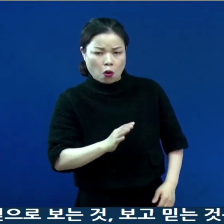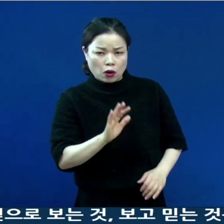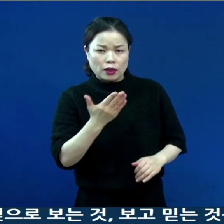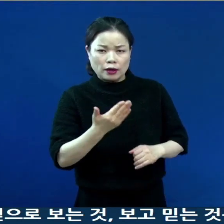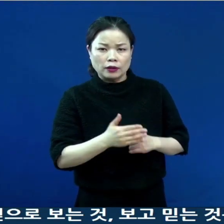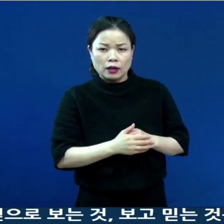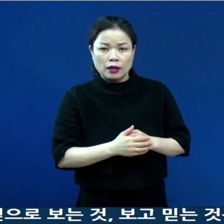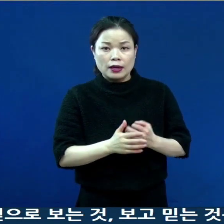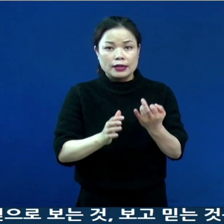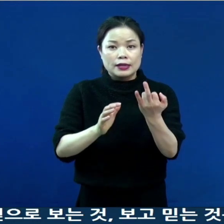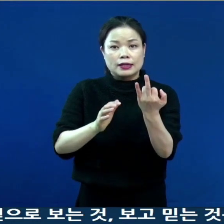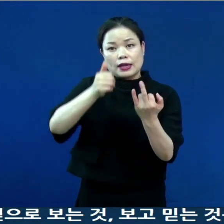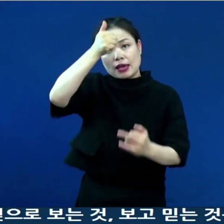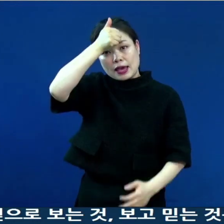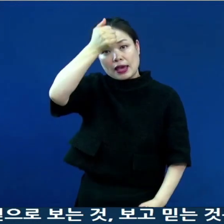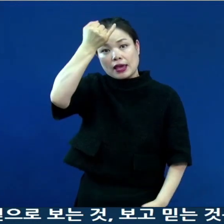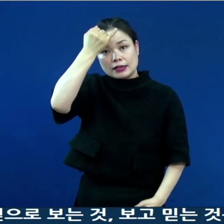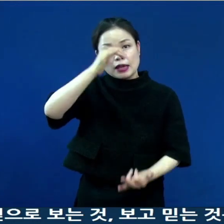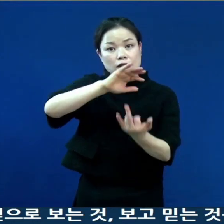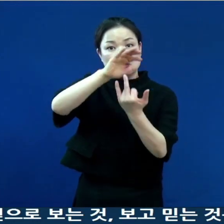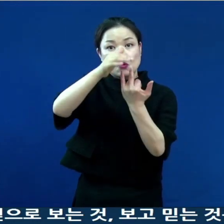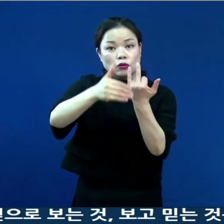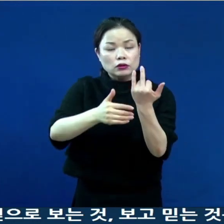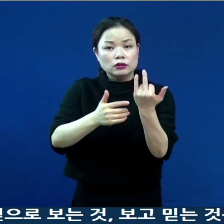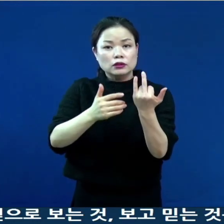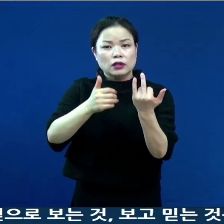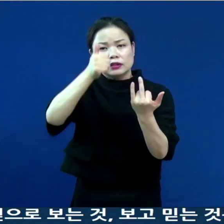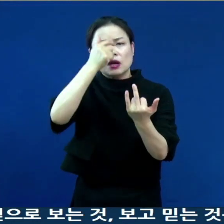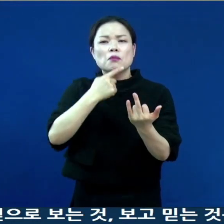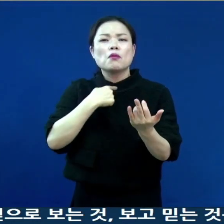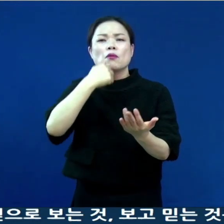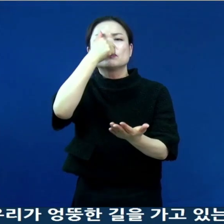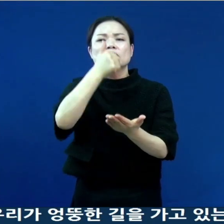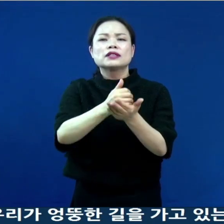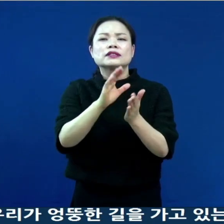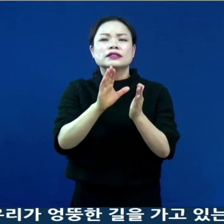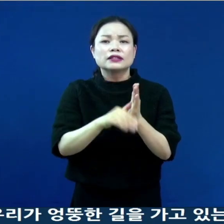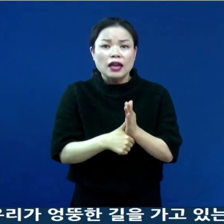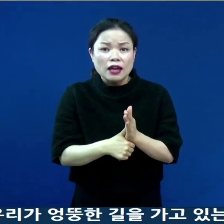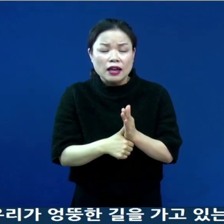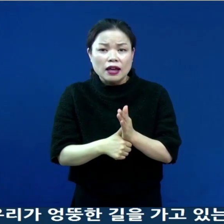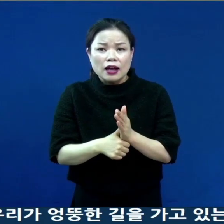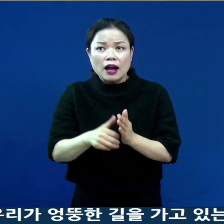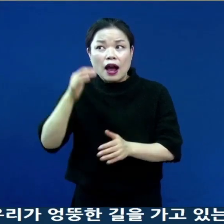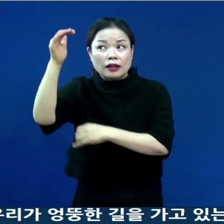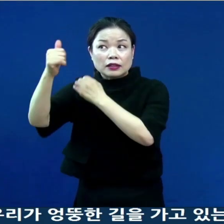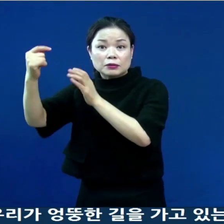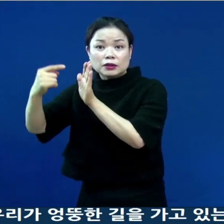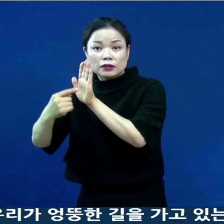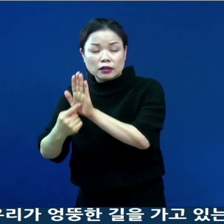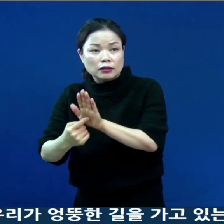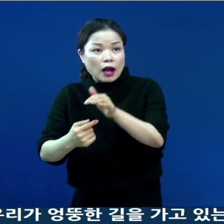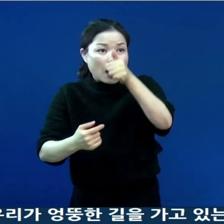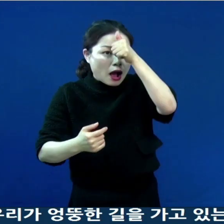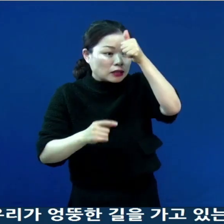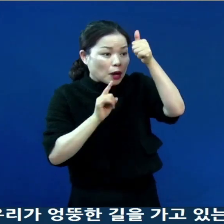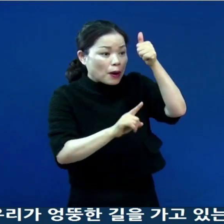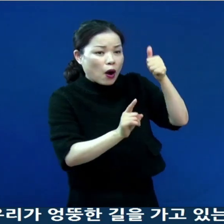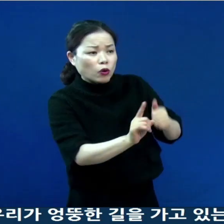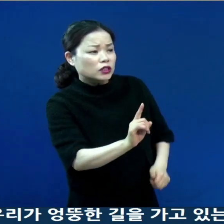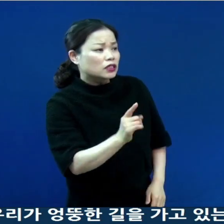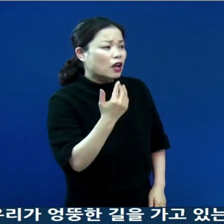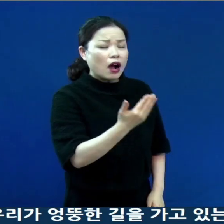에덴 동산에서 아담과 하와가 범죄를 하고 숨어 있을 때 하나님이 나타나셔서 아담아 아담아 네가